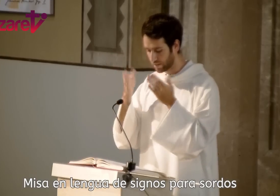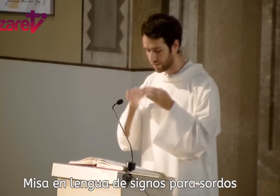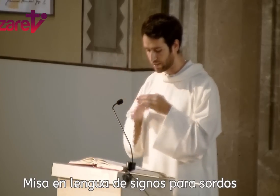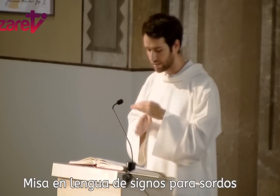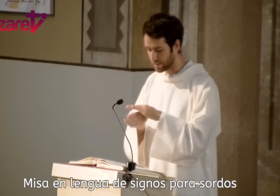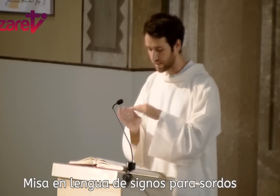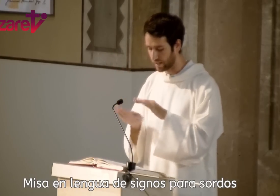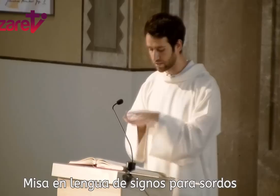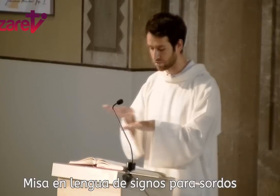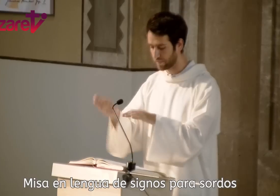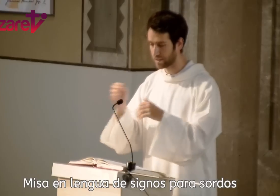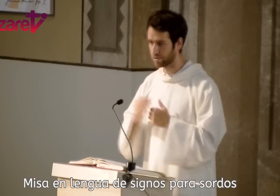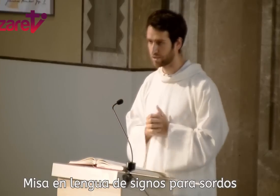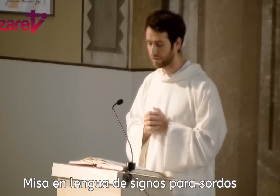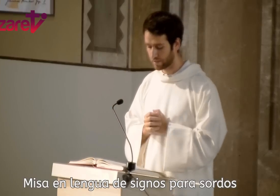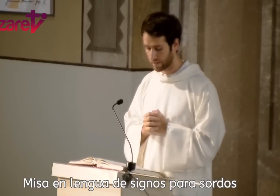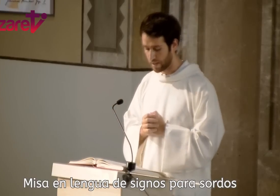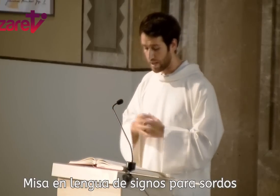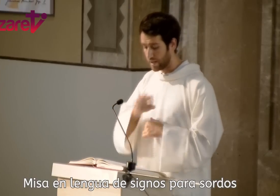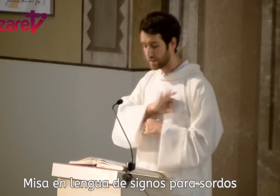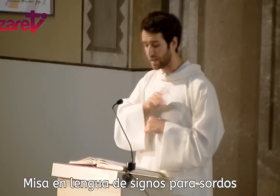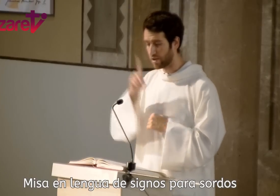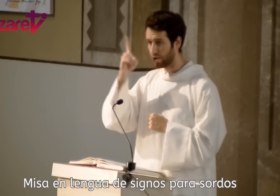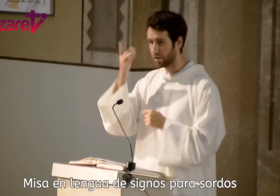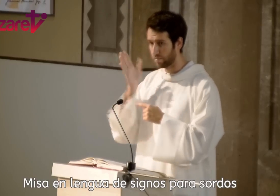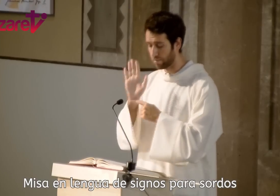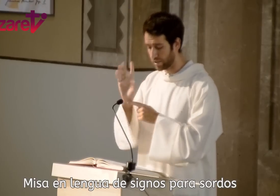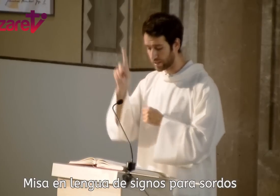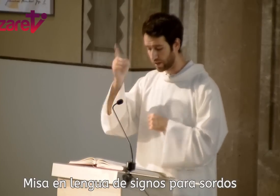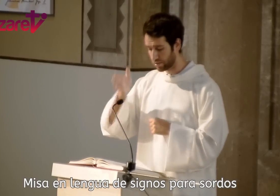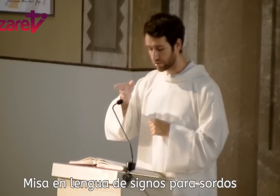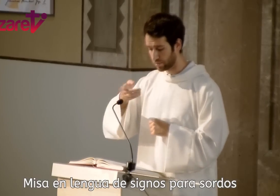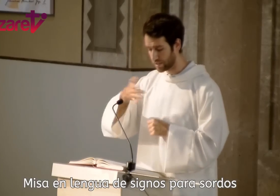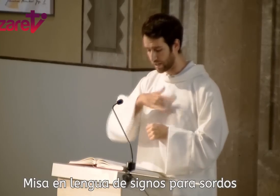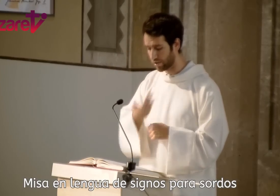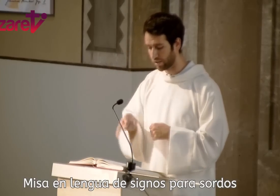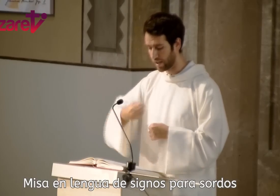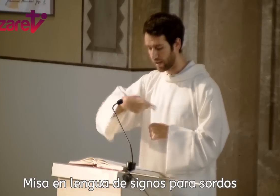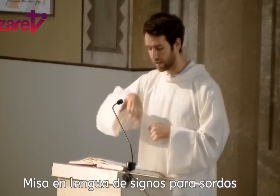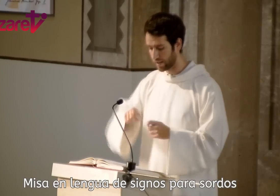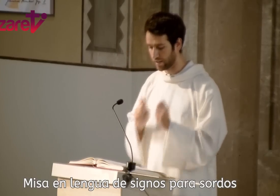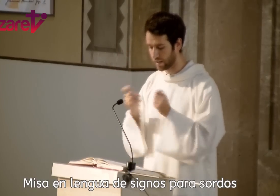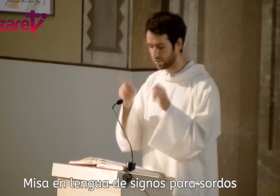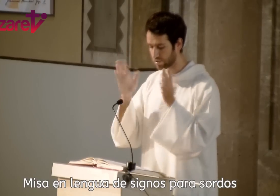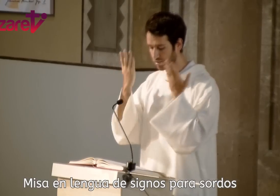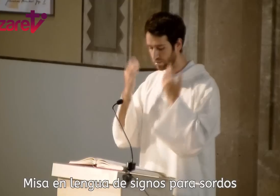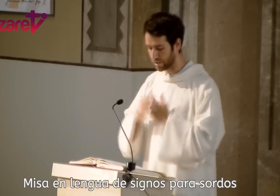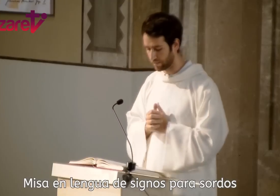salvación seguirá sus pasos. Señor, muéstranos tu misericordia y danos tu